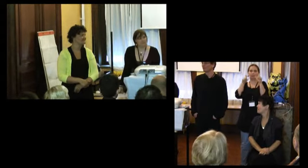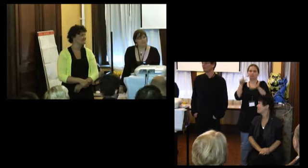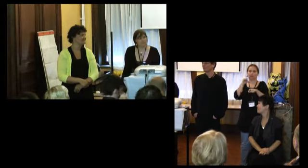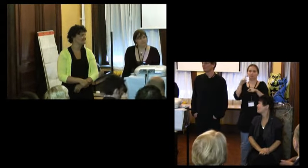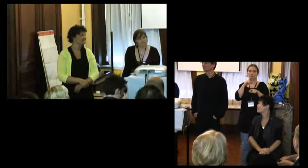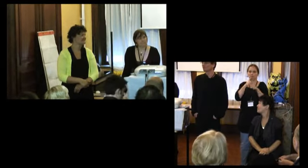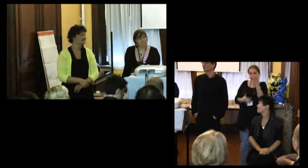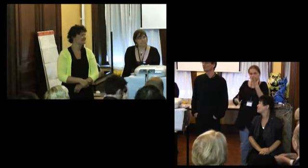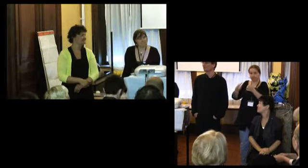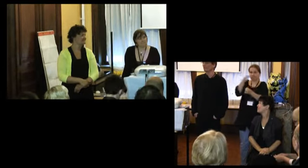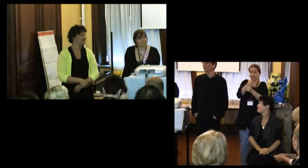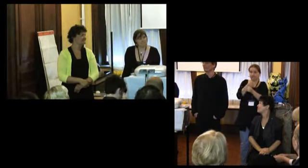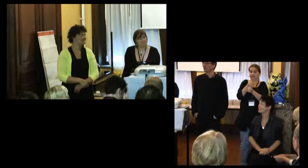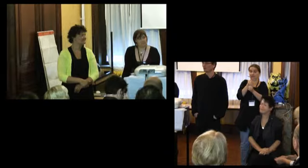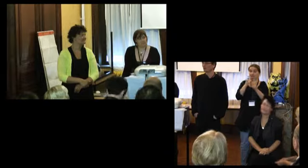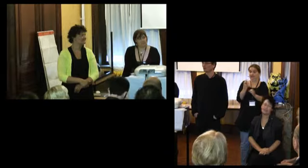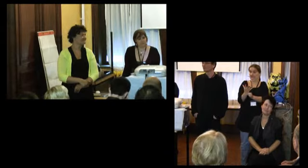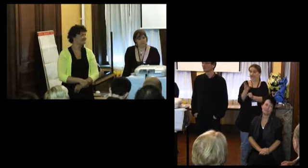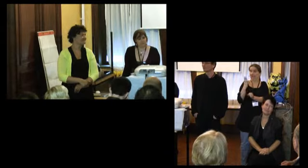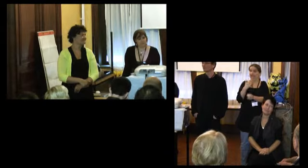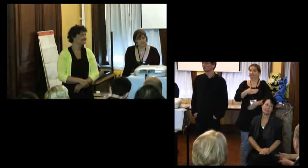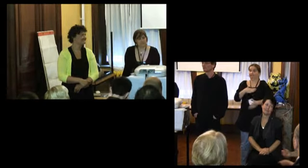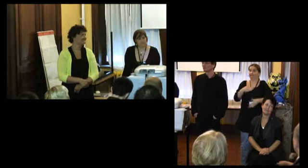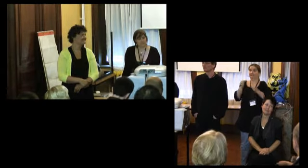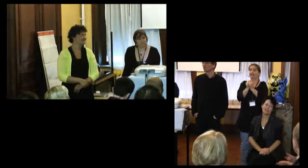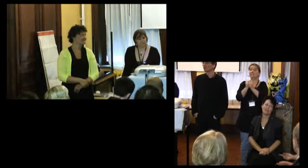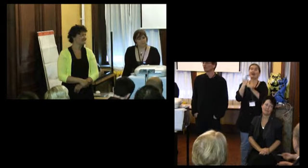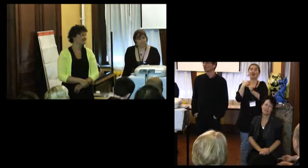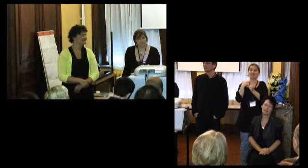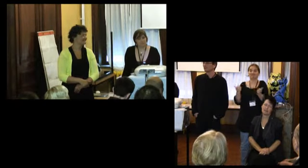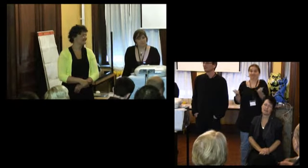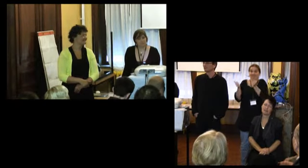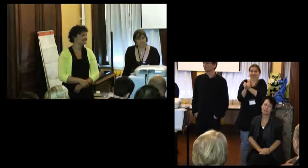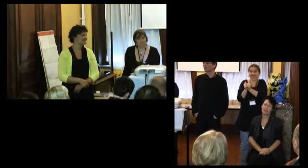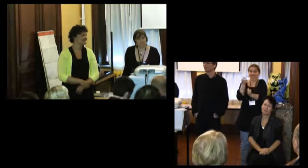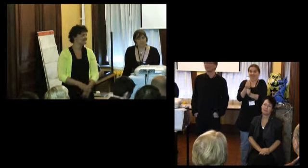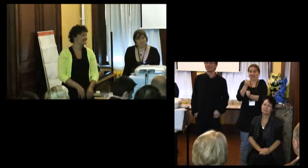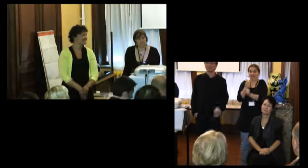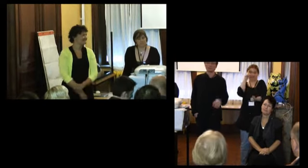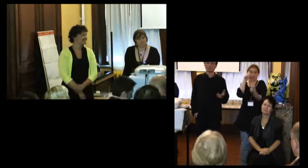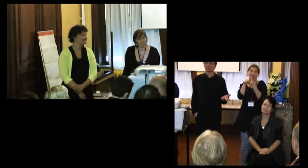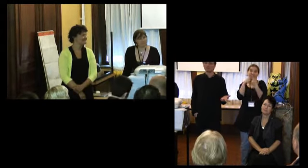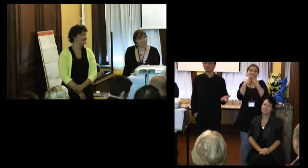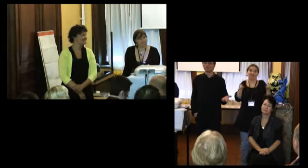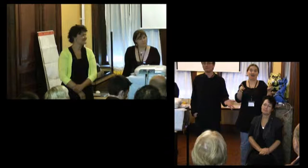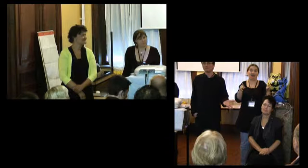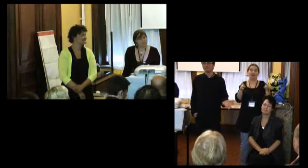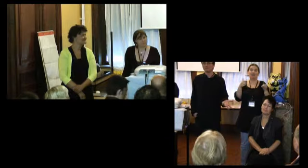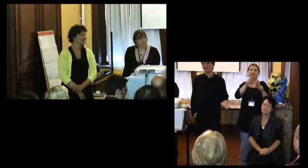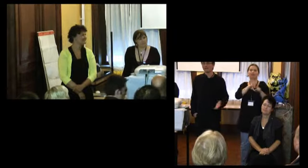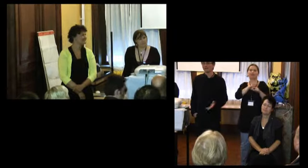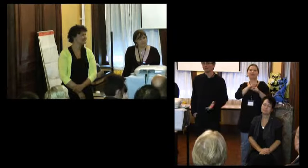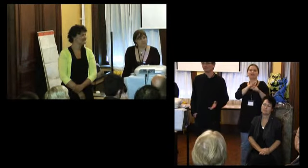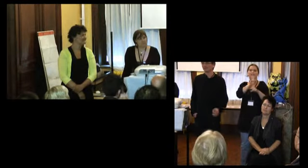Et depuis 5 ans, j'ai le plaisir de travailler avec Olivier, ce qui a un tout autre objectif entre faire des